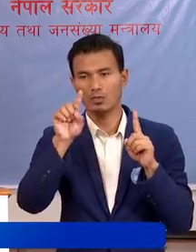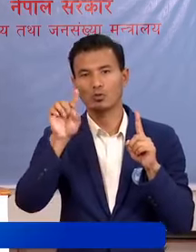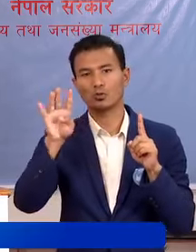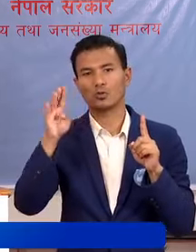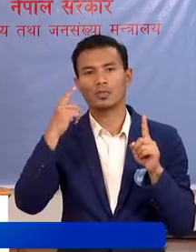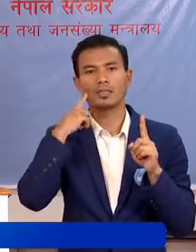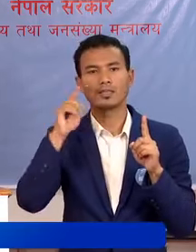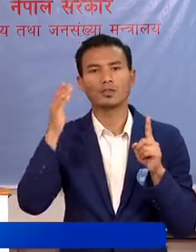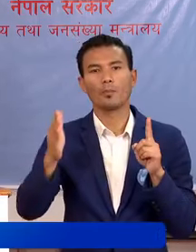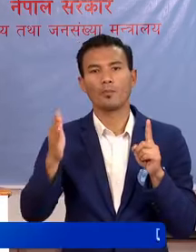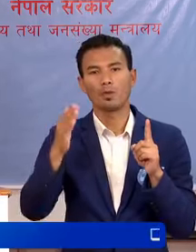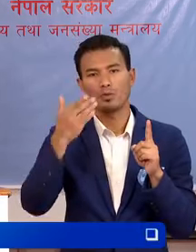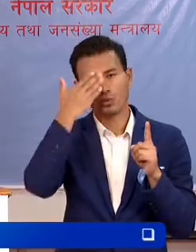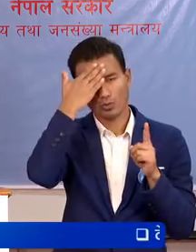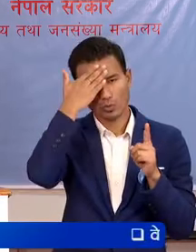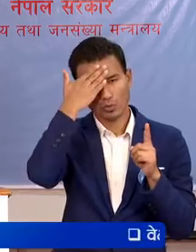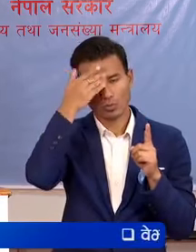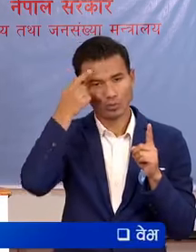यो रोग शर्न